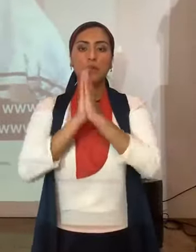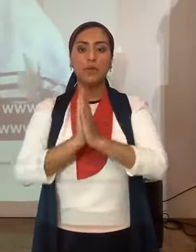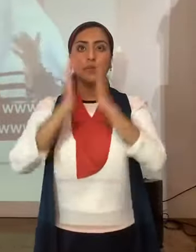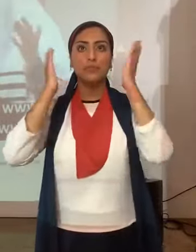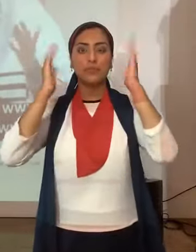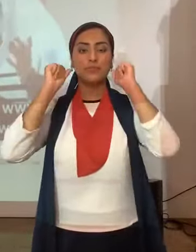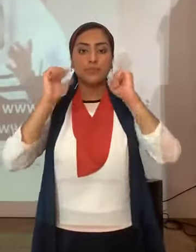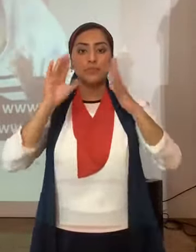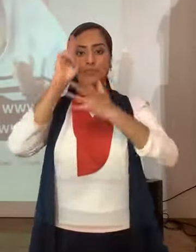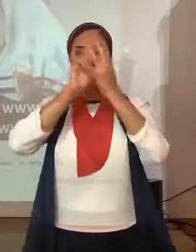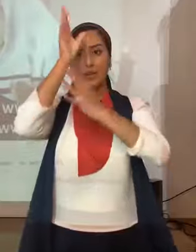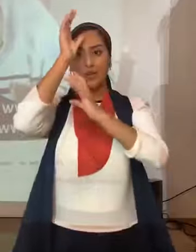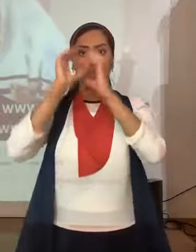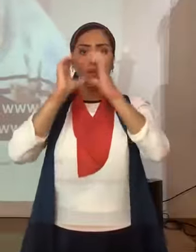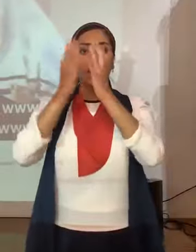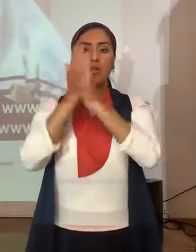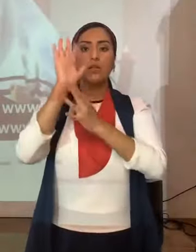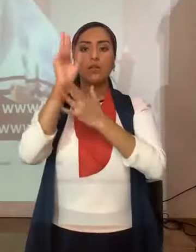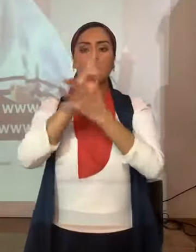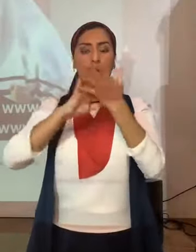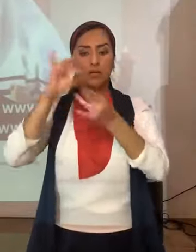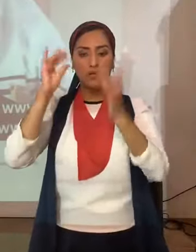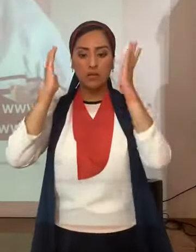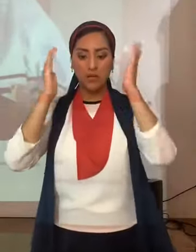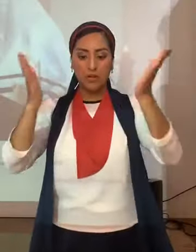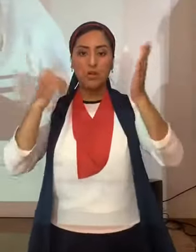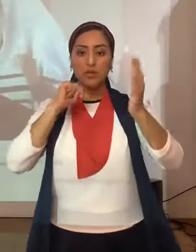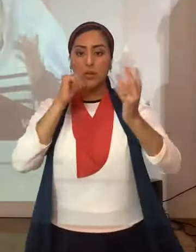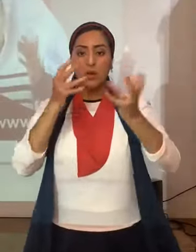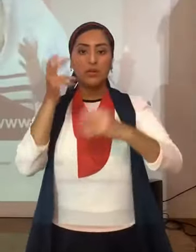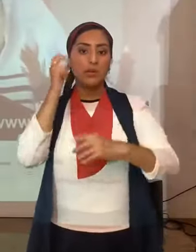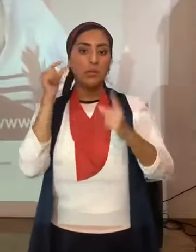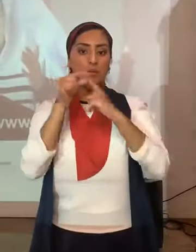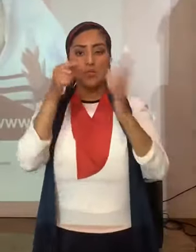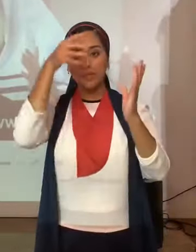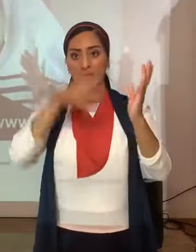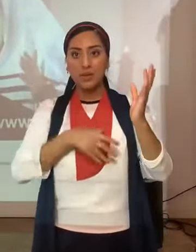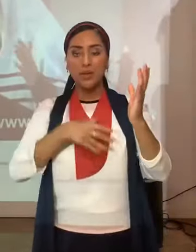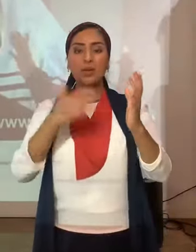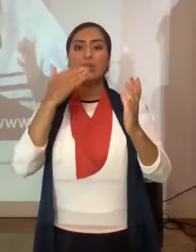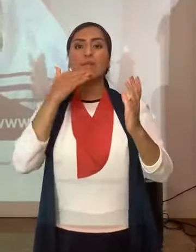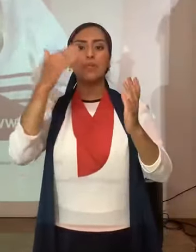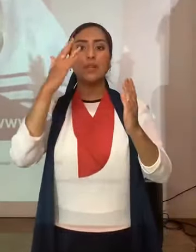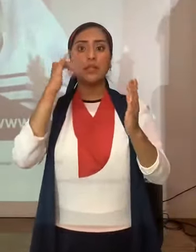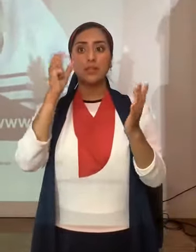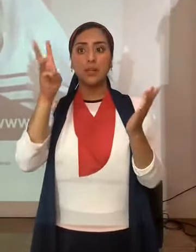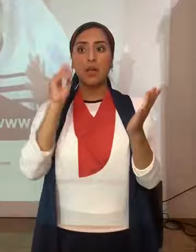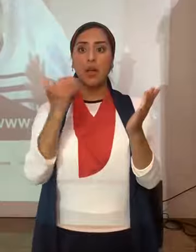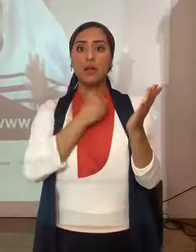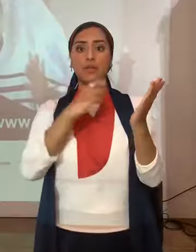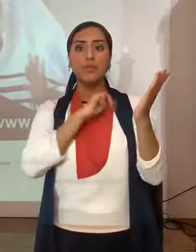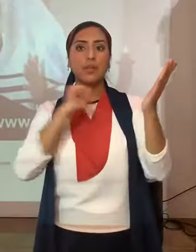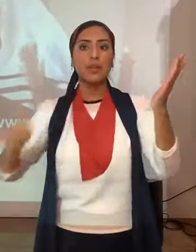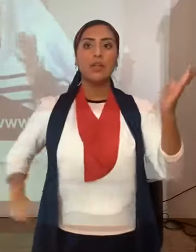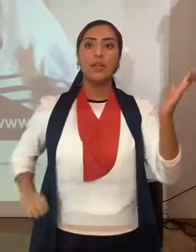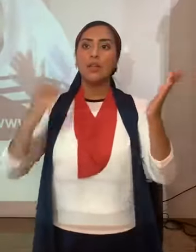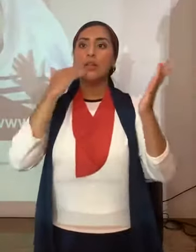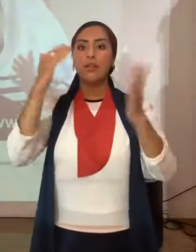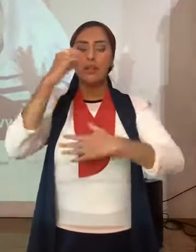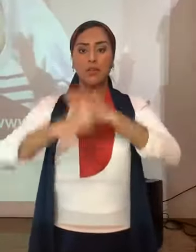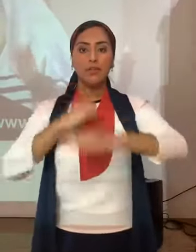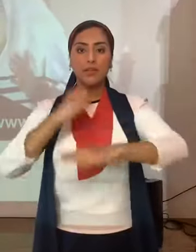Abba Kadosh, háblanos por medio de tu HaKodesh. No queremos oír palabra de hombre. Toda Gabaya son nuestro Mashiach.